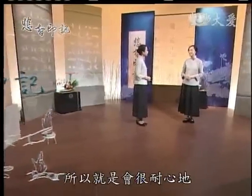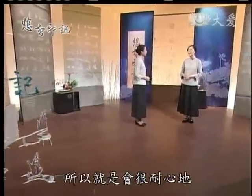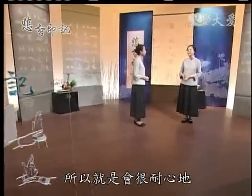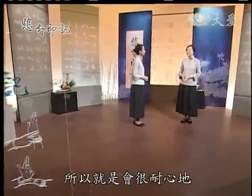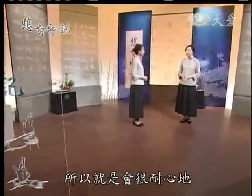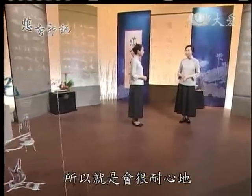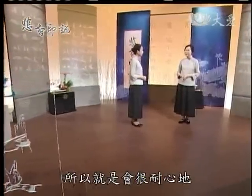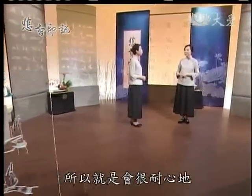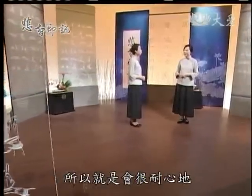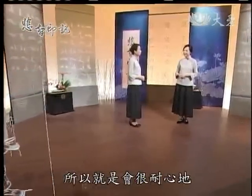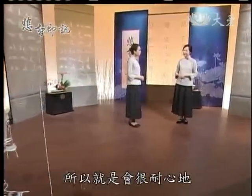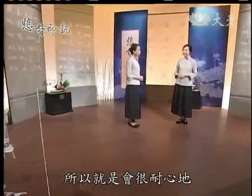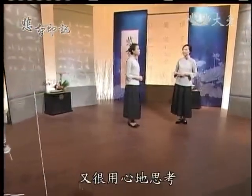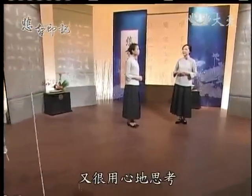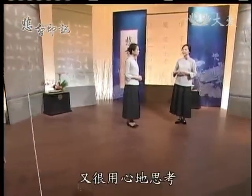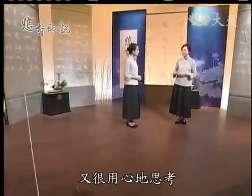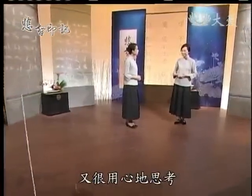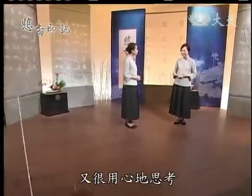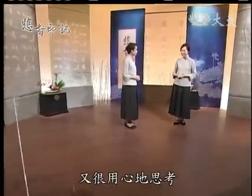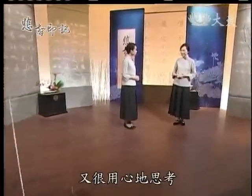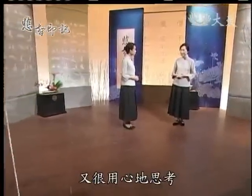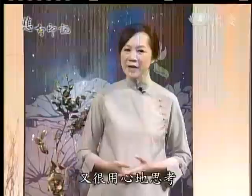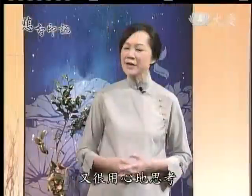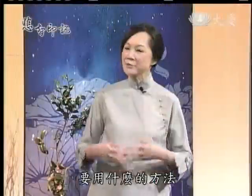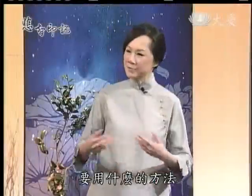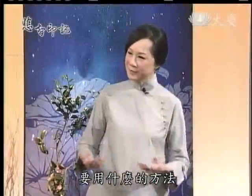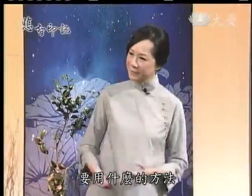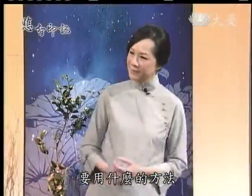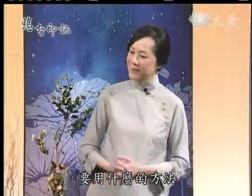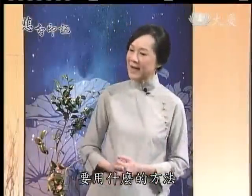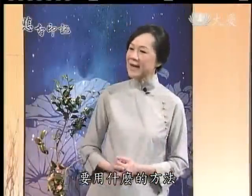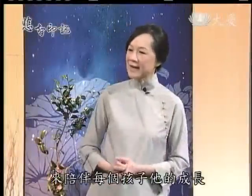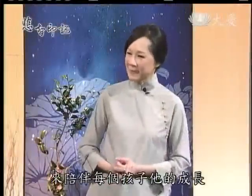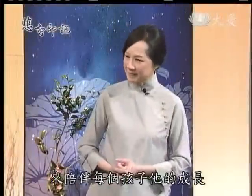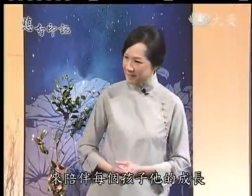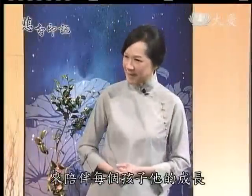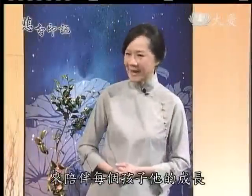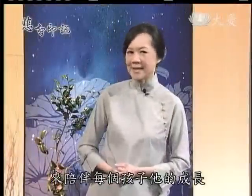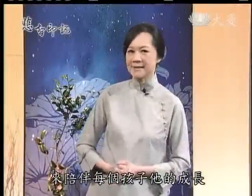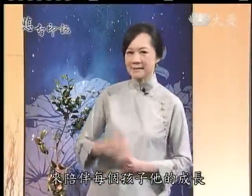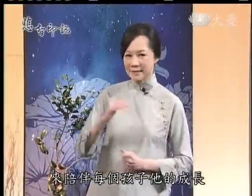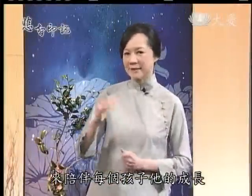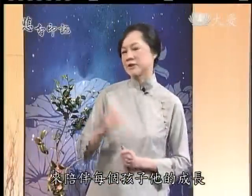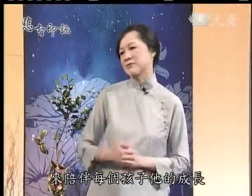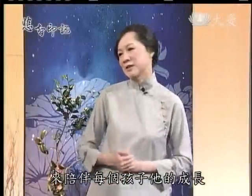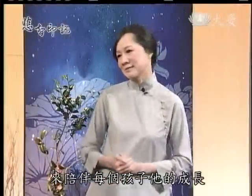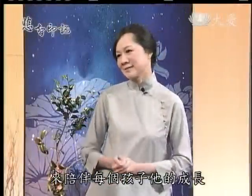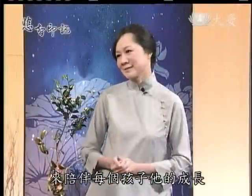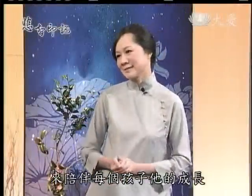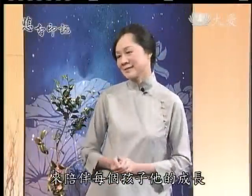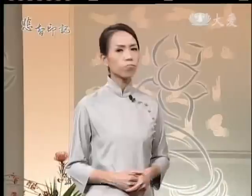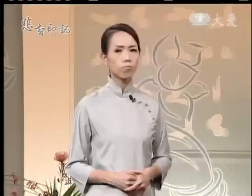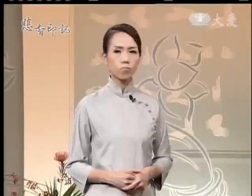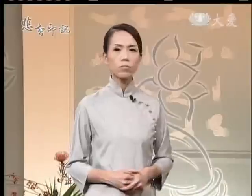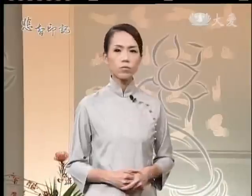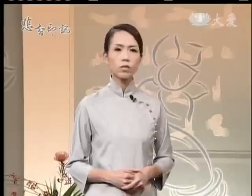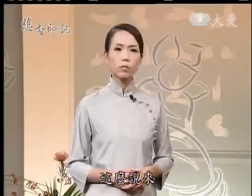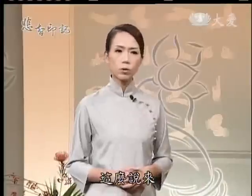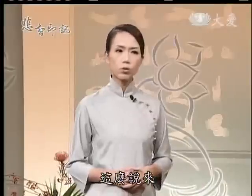以就是会很耐心的又很用心的思考，要用什么样的方法来陪伴每个孩子他的成长。 这么